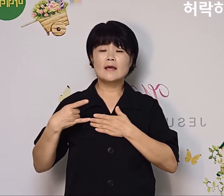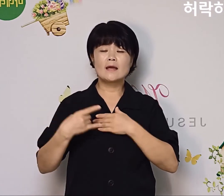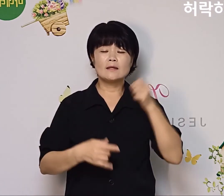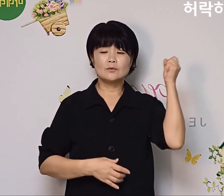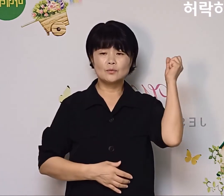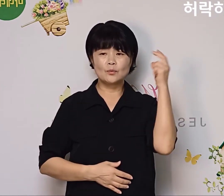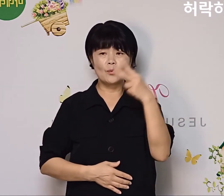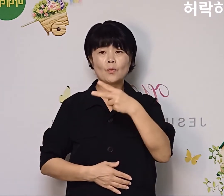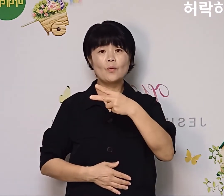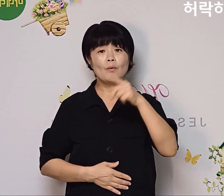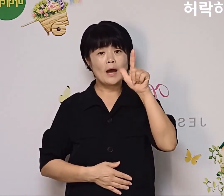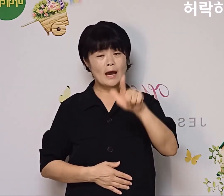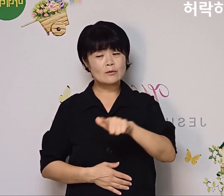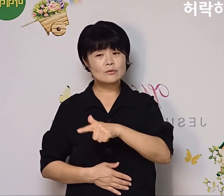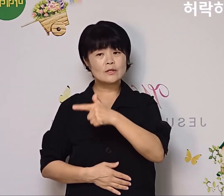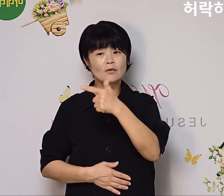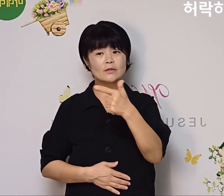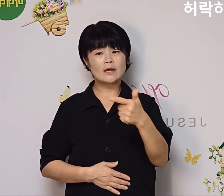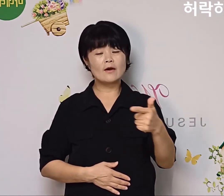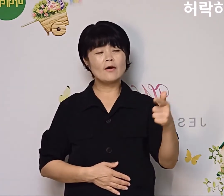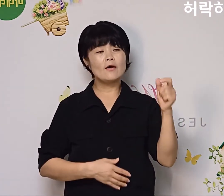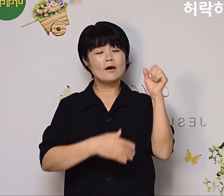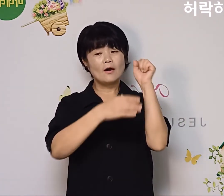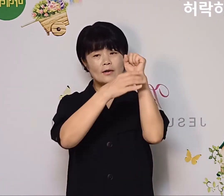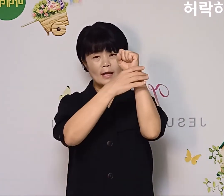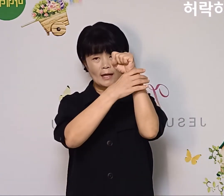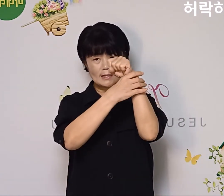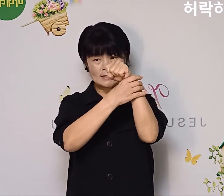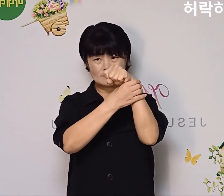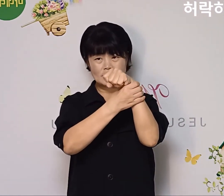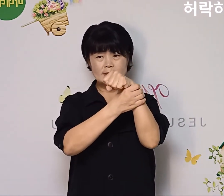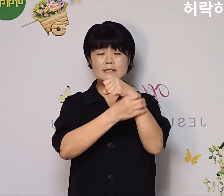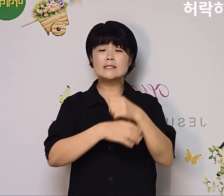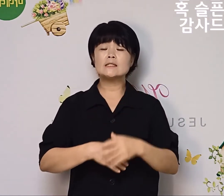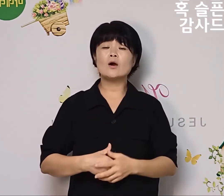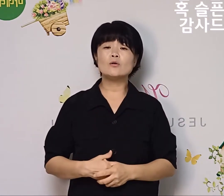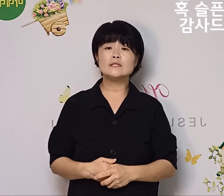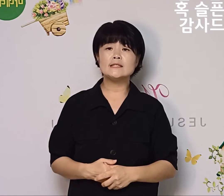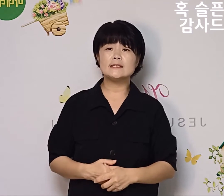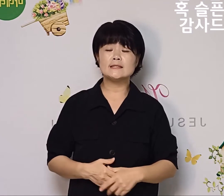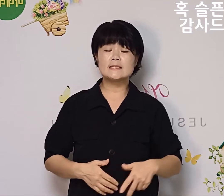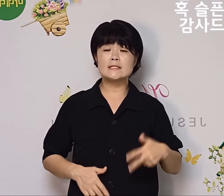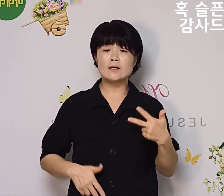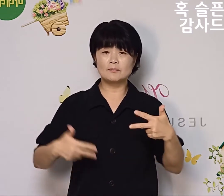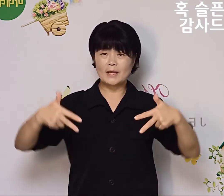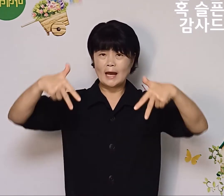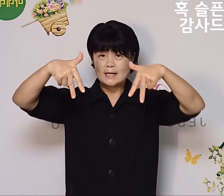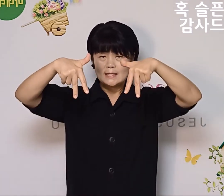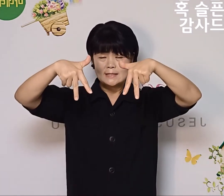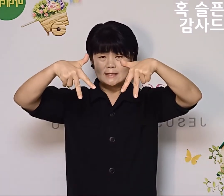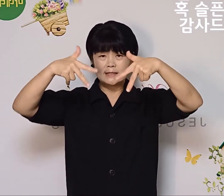내게 또 하루를 어떻게 해요? 허락하심을. 즐거운 일이든 즐겁다.